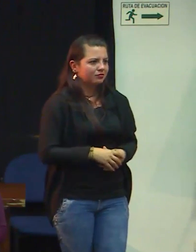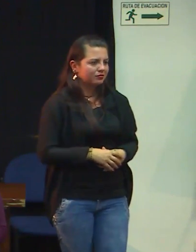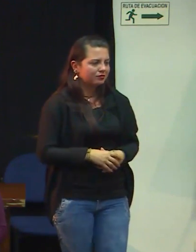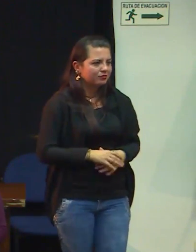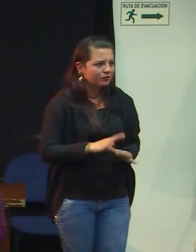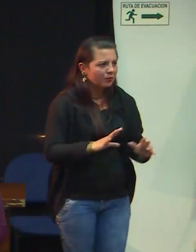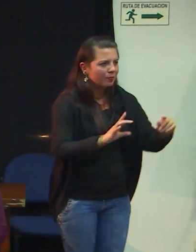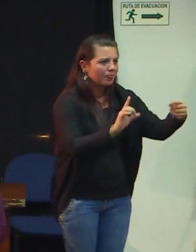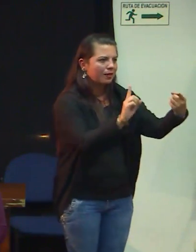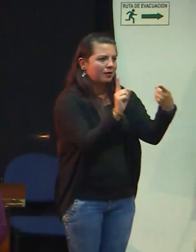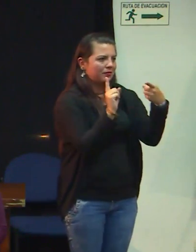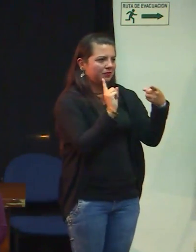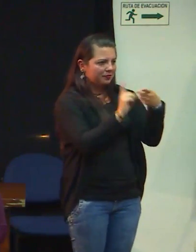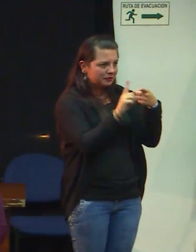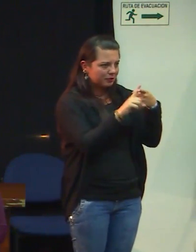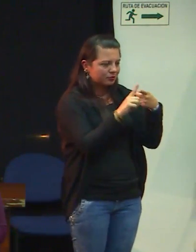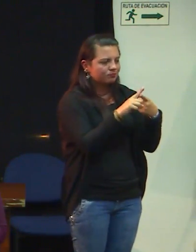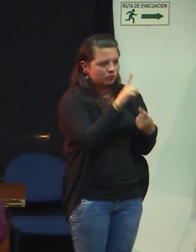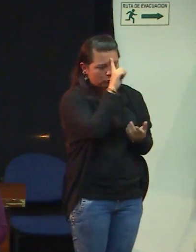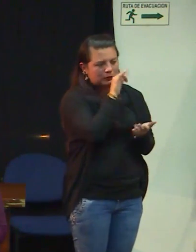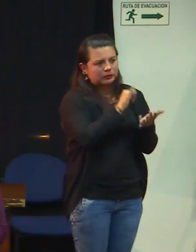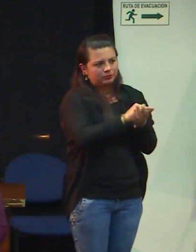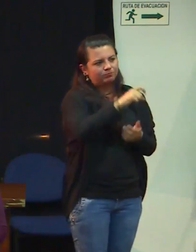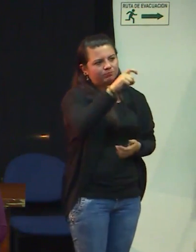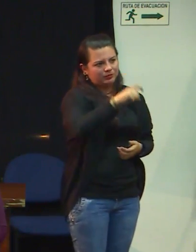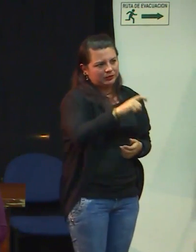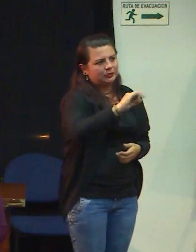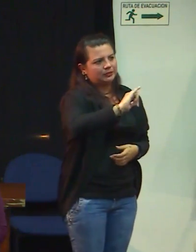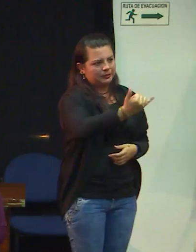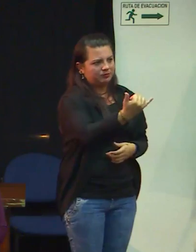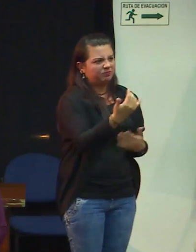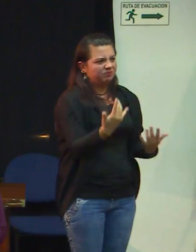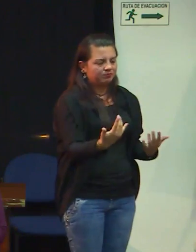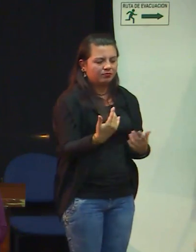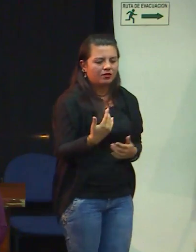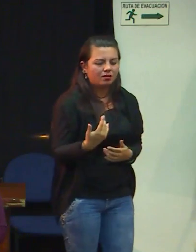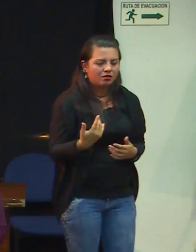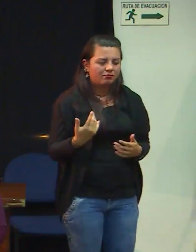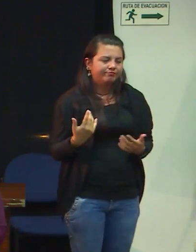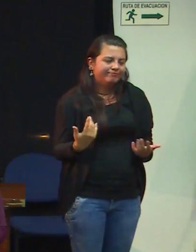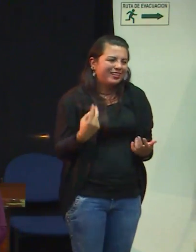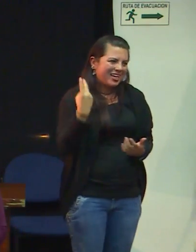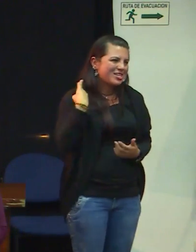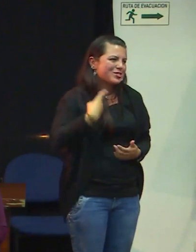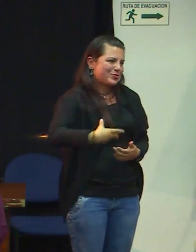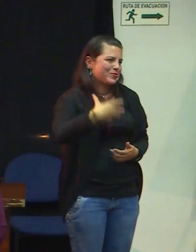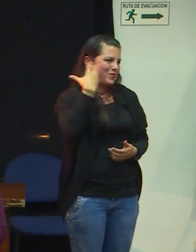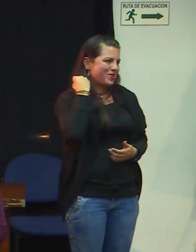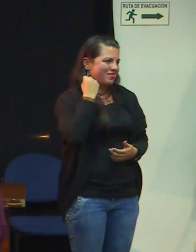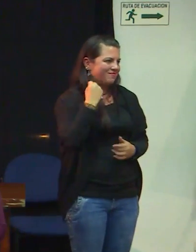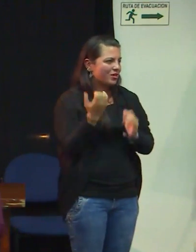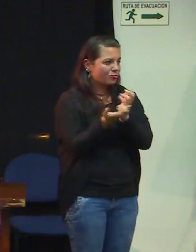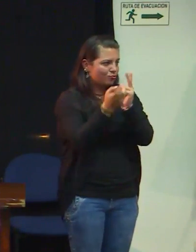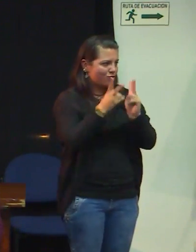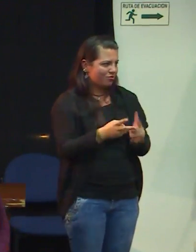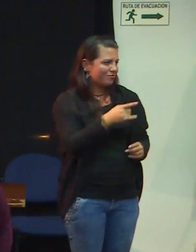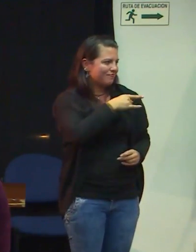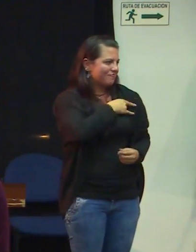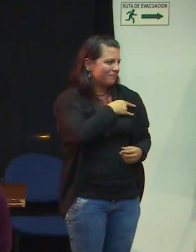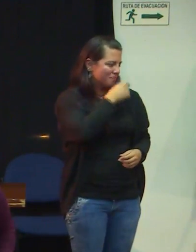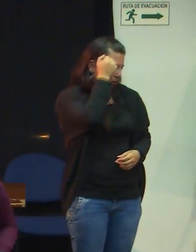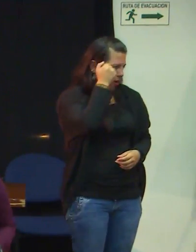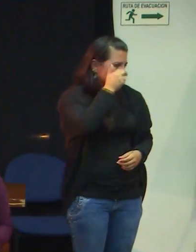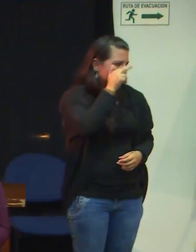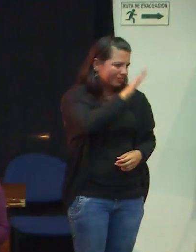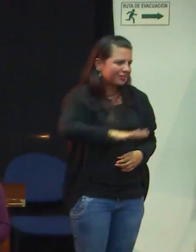Bueno, primero yo creo que es necesario hablar de la historia de los estudiantes en la Universidad Pedagógica Nacional.